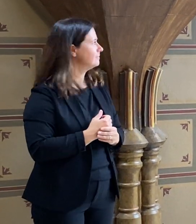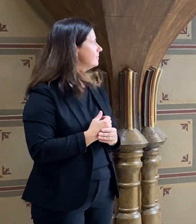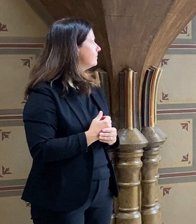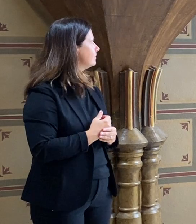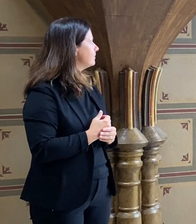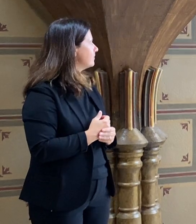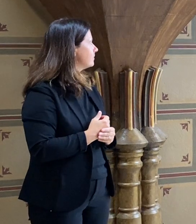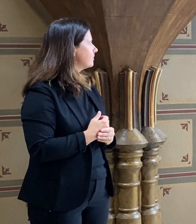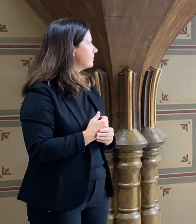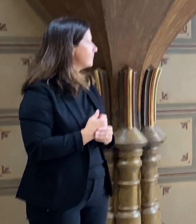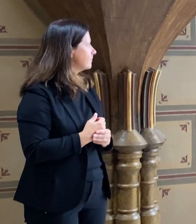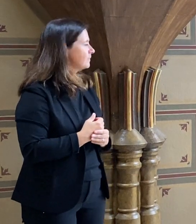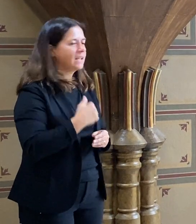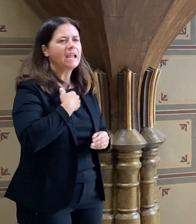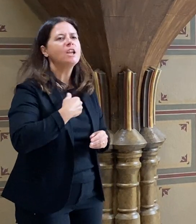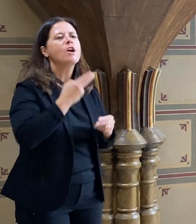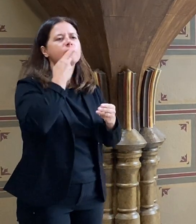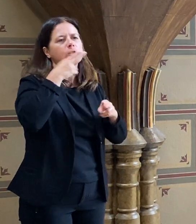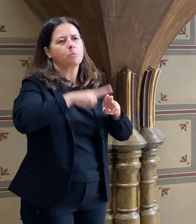Ich verspreche mich auch, ich spreche kurz.